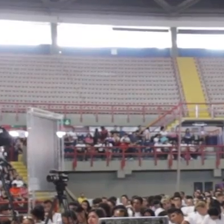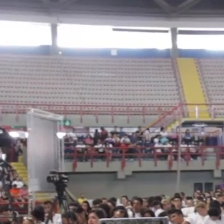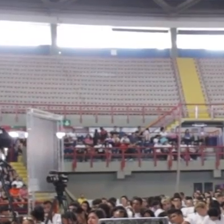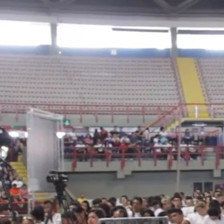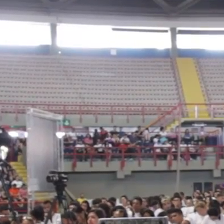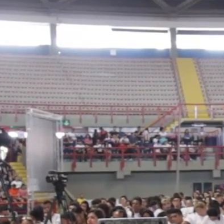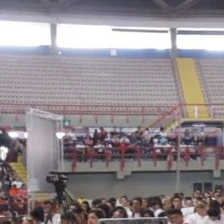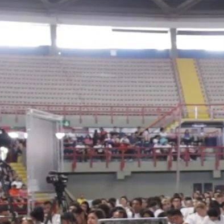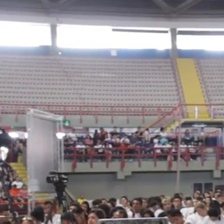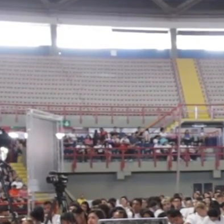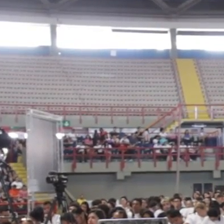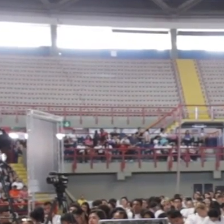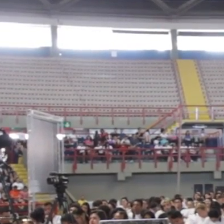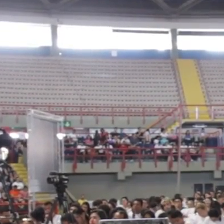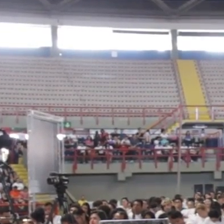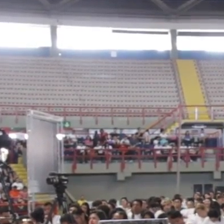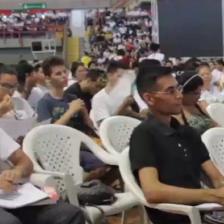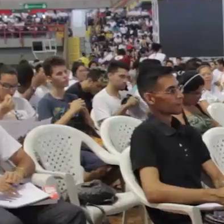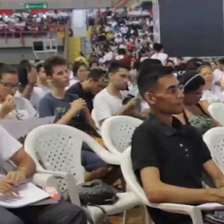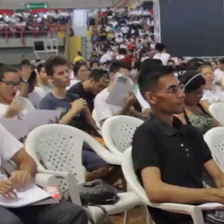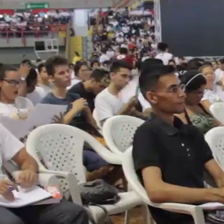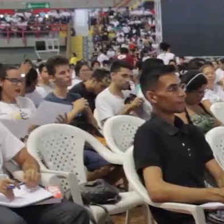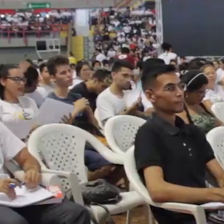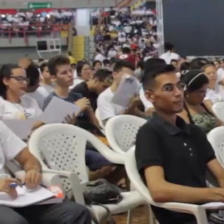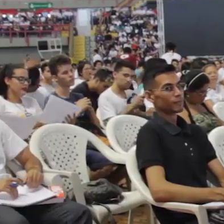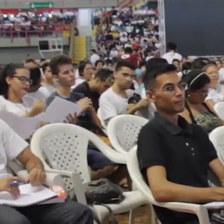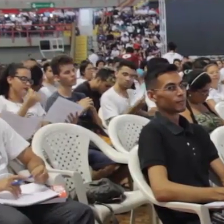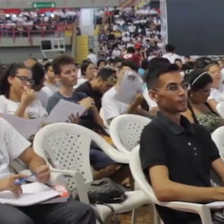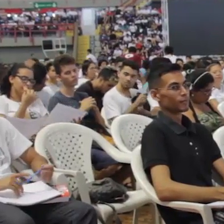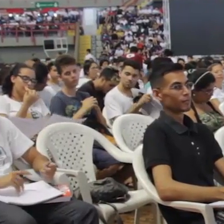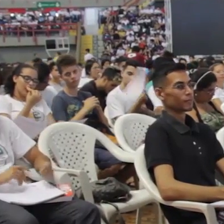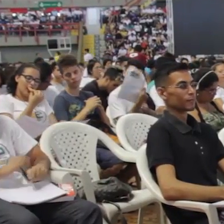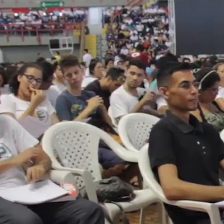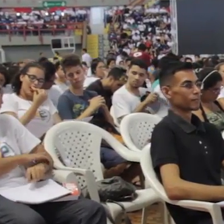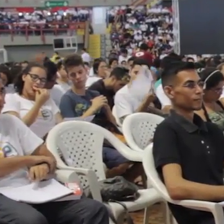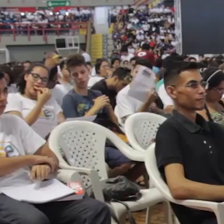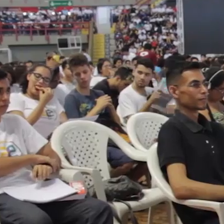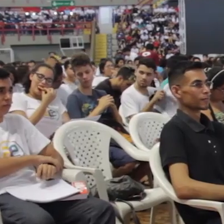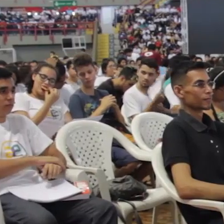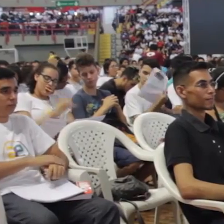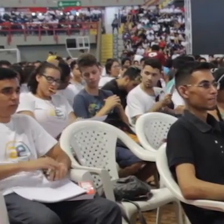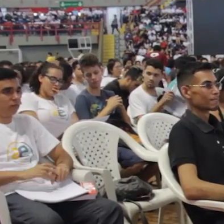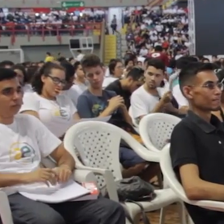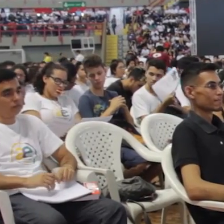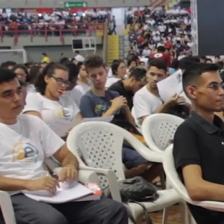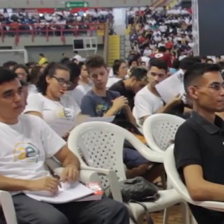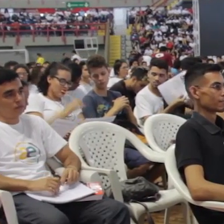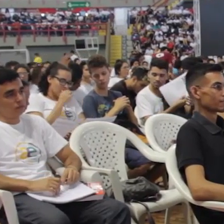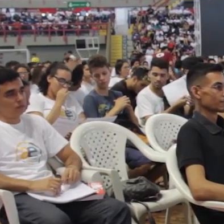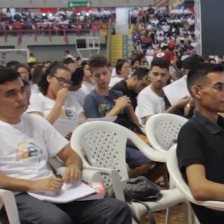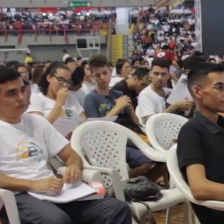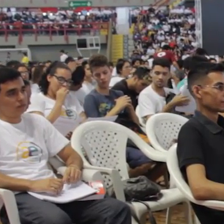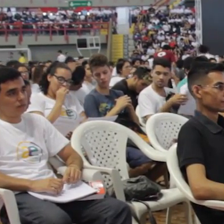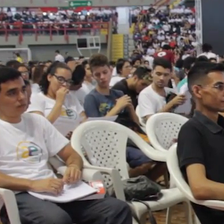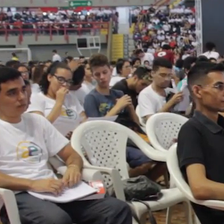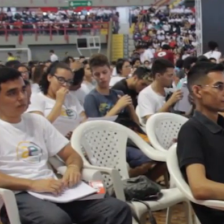Ok? Acho que é a proximidade da prova, né? A semana que vem a pessoa não tem um pio.